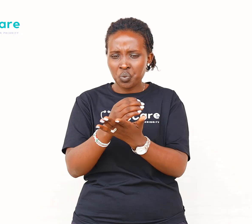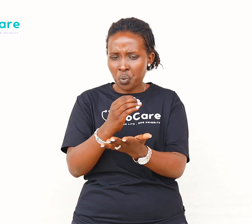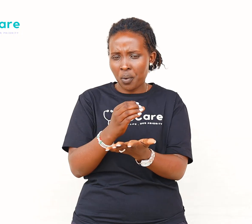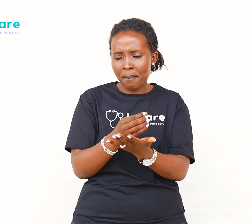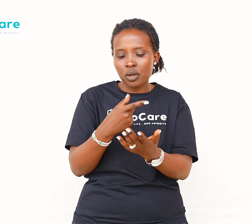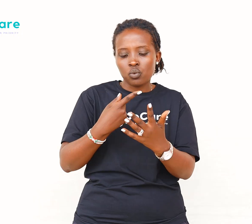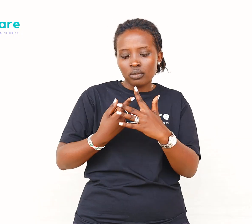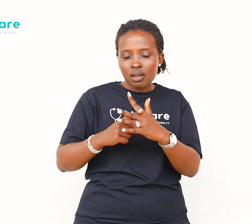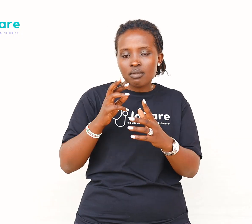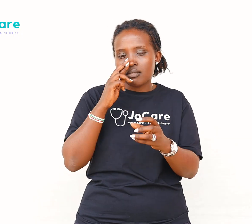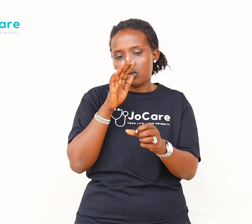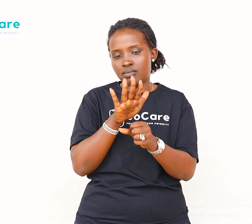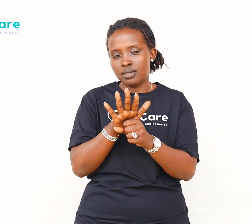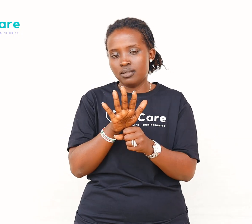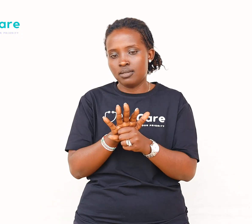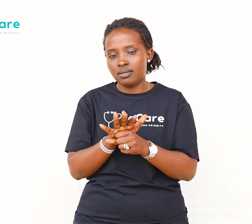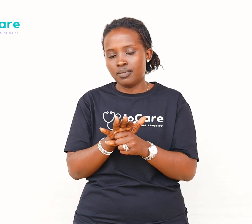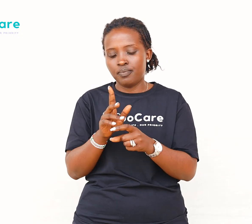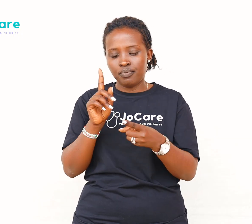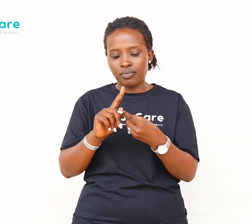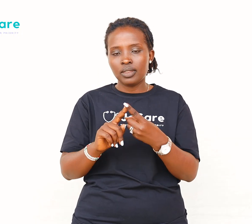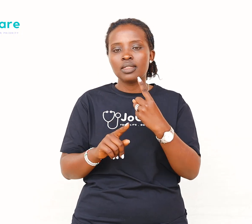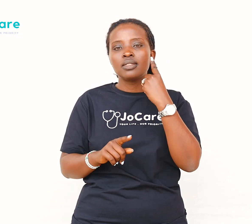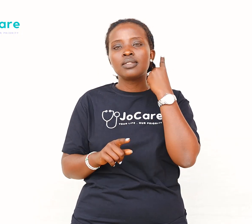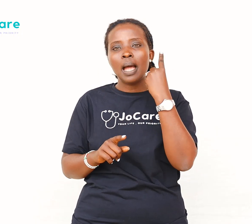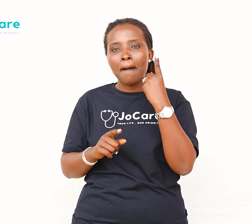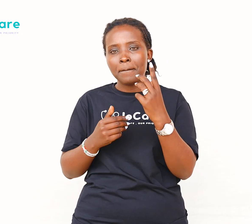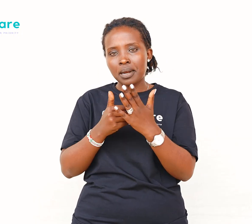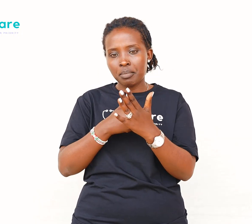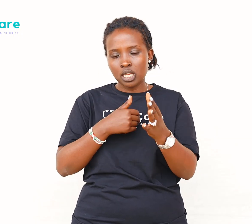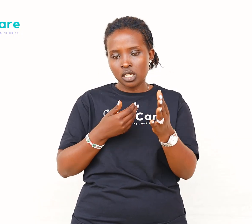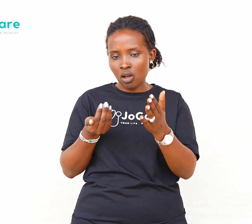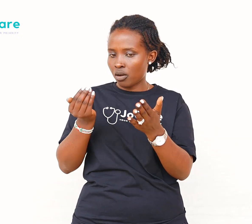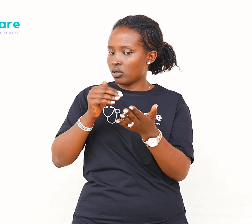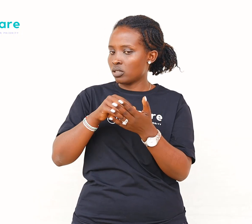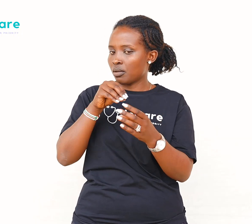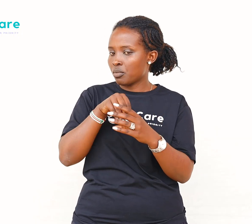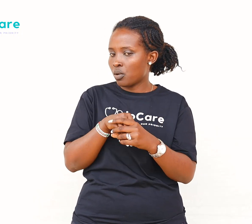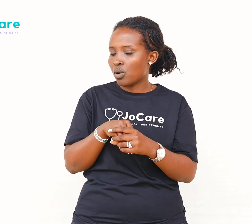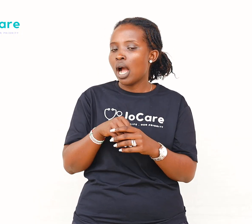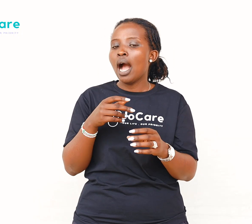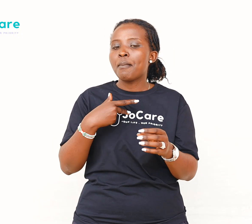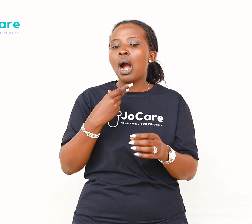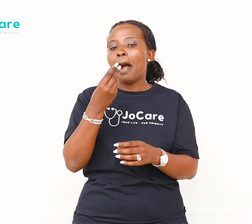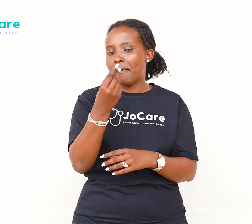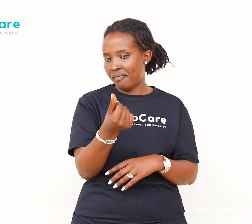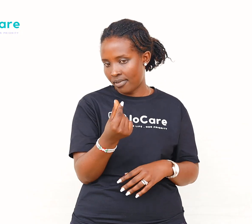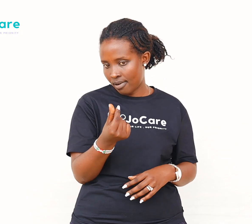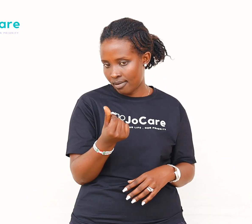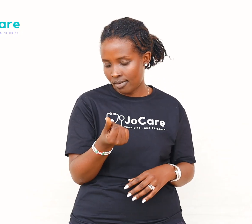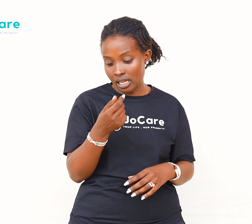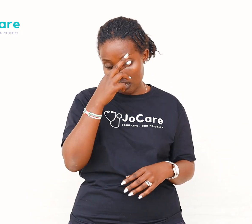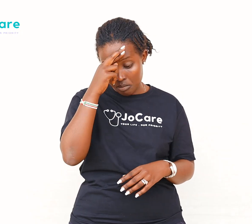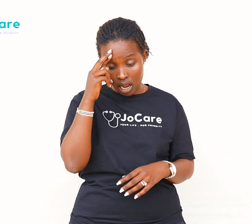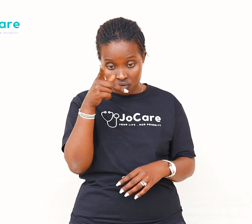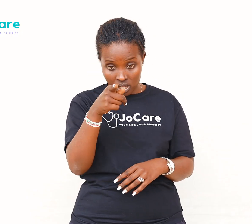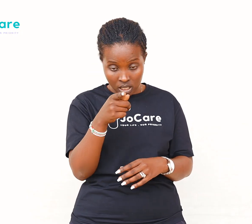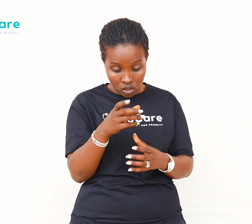ku bintu byinshi. Ikintu cya mbere nk'uko wari ubigarutseho, hari amafaranga. Yego. Kubera ko ari udukombe turagurwa,